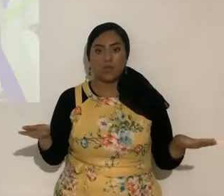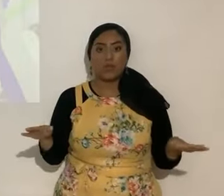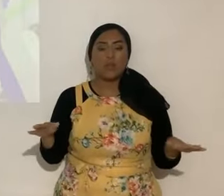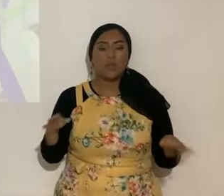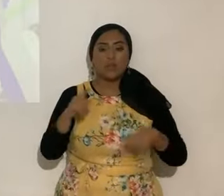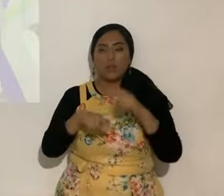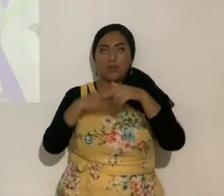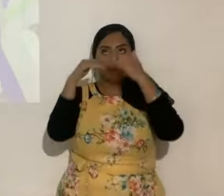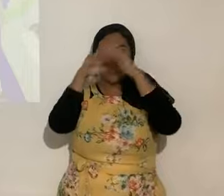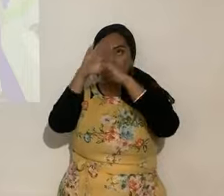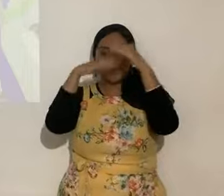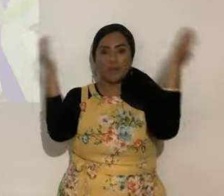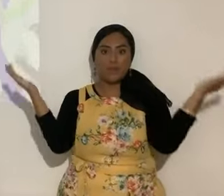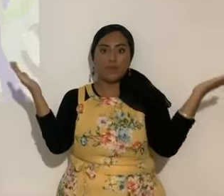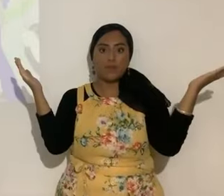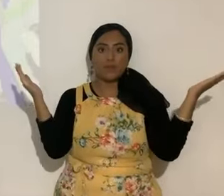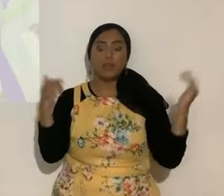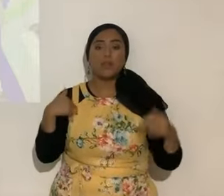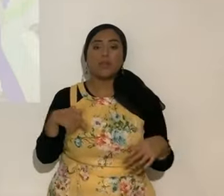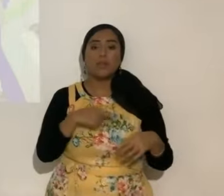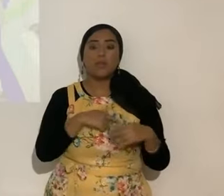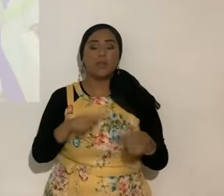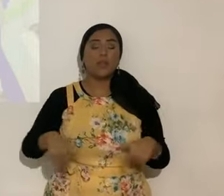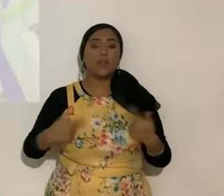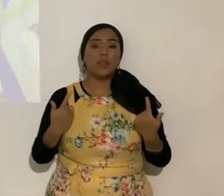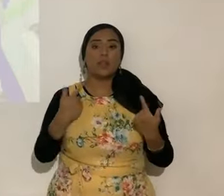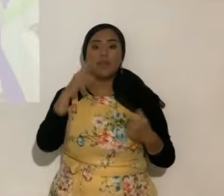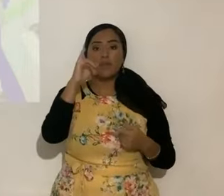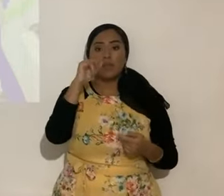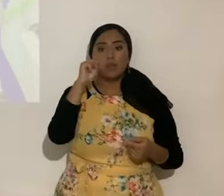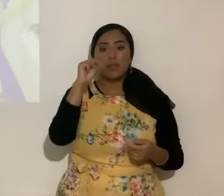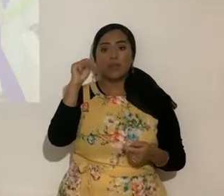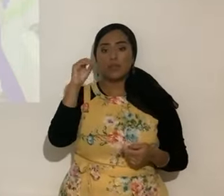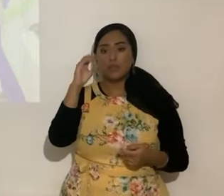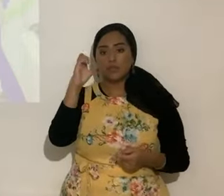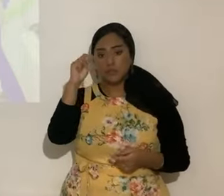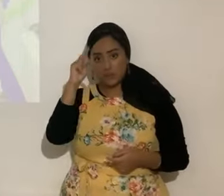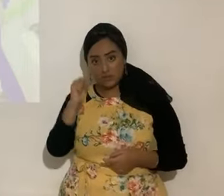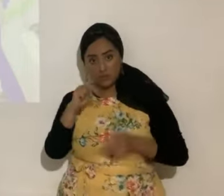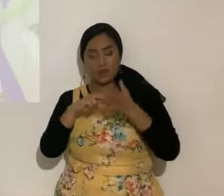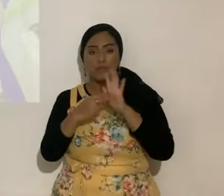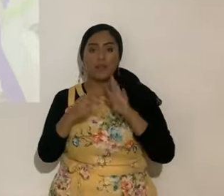al reino de los cielos, y entonces, vivir inocentemente, es vivir,